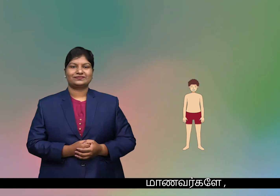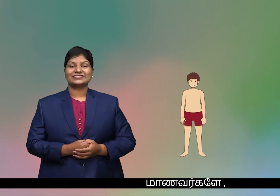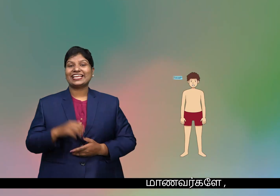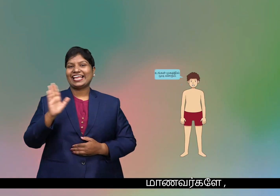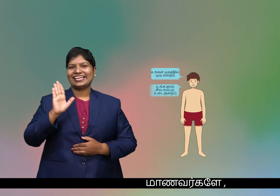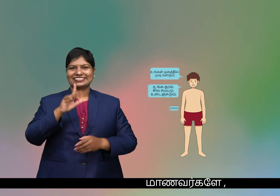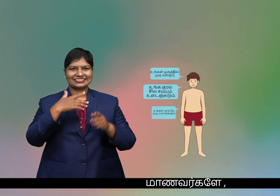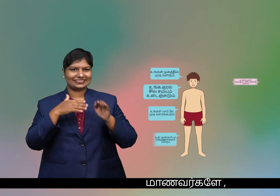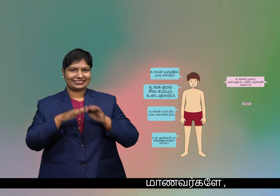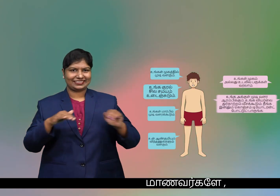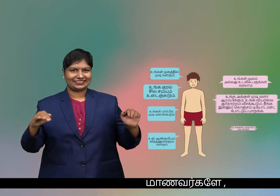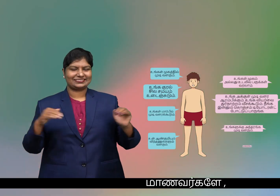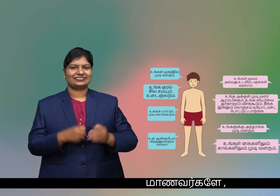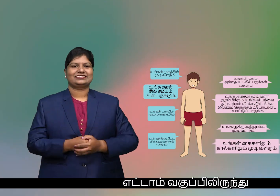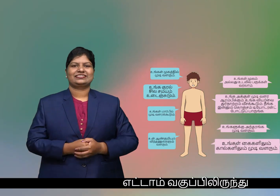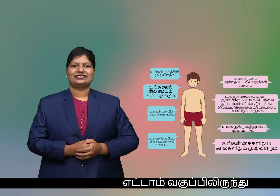மாணவர்களே,